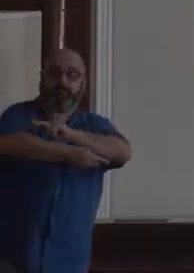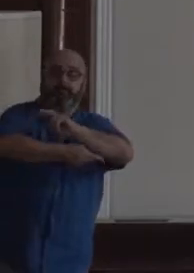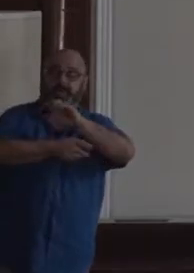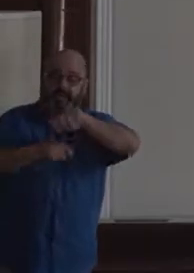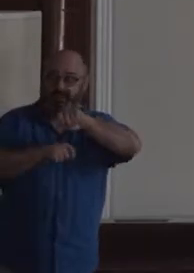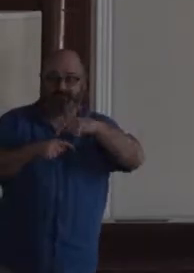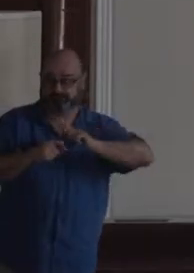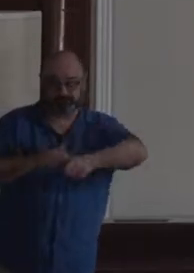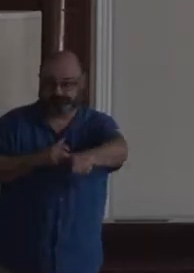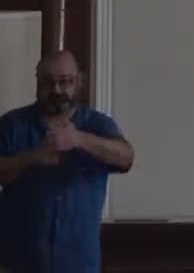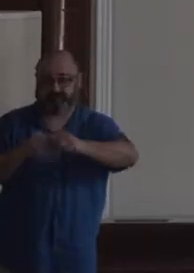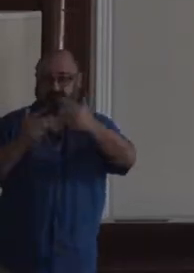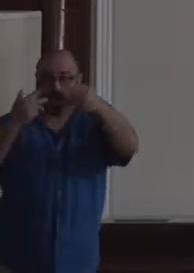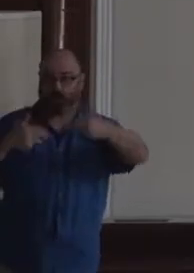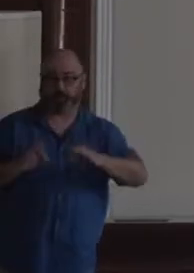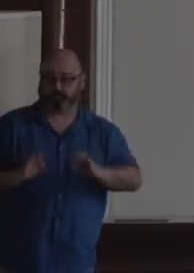Et après, je peux